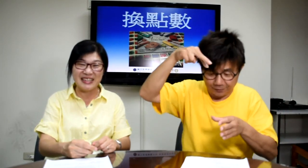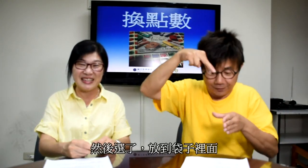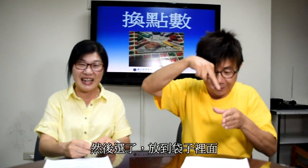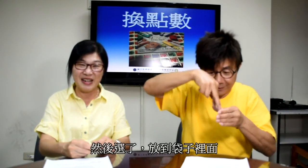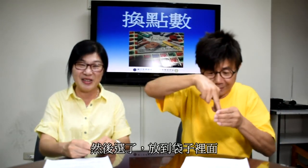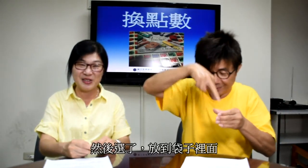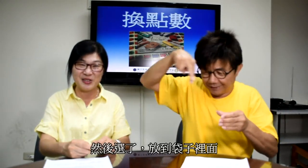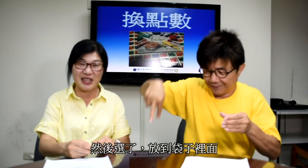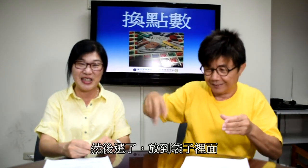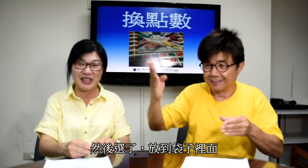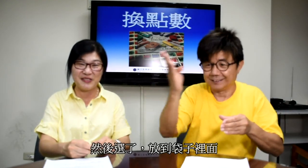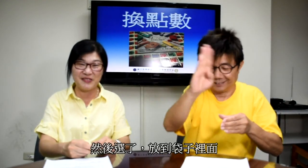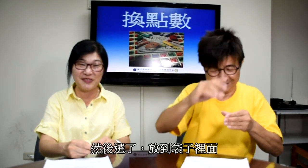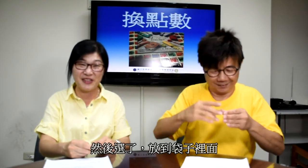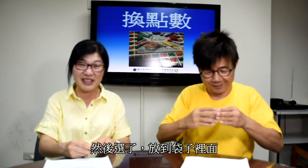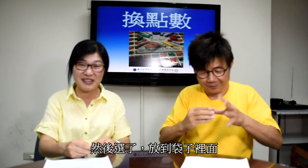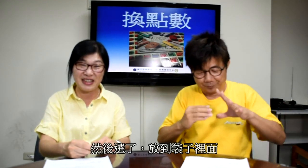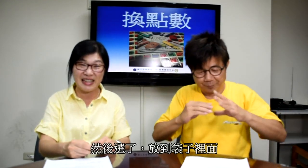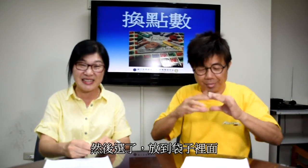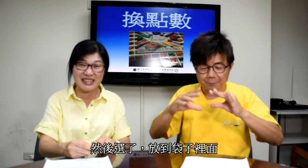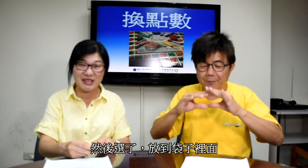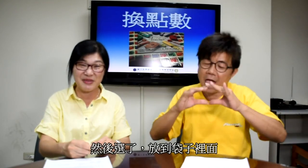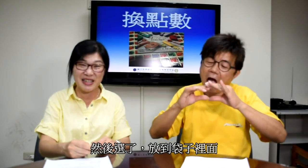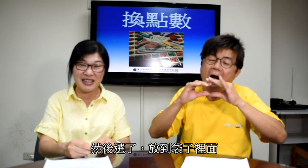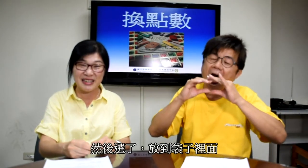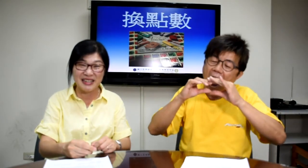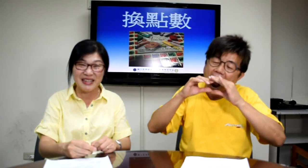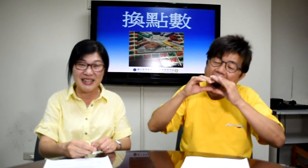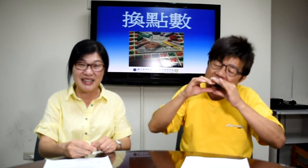然后选了，放到袋子里面，